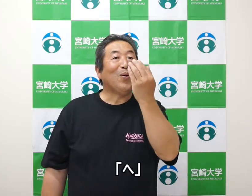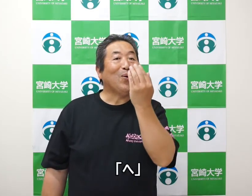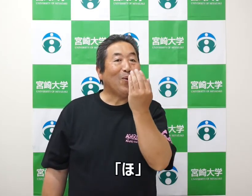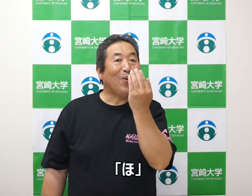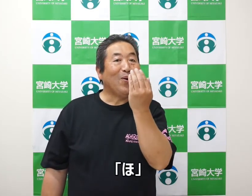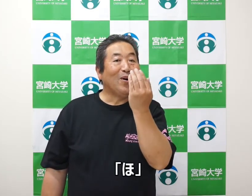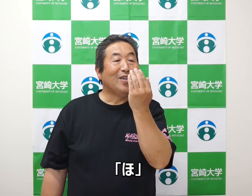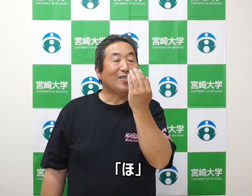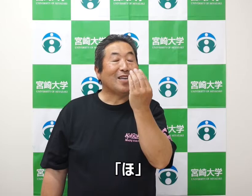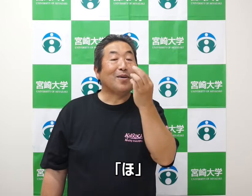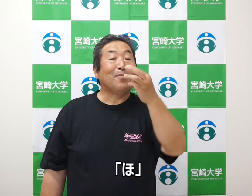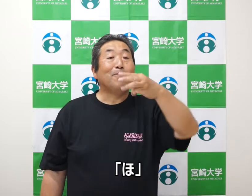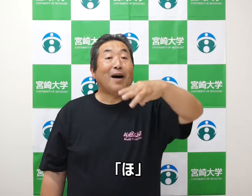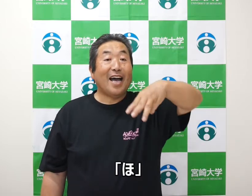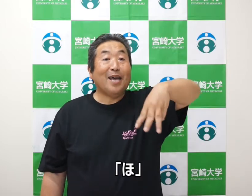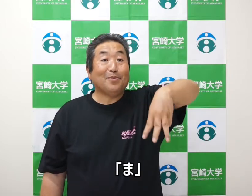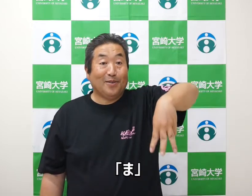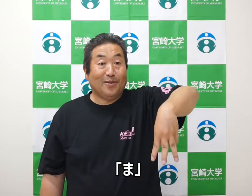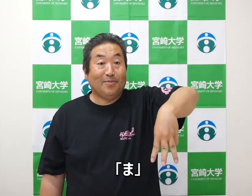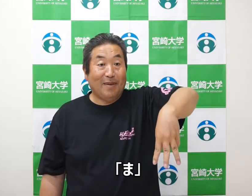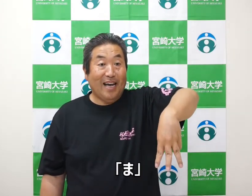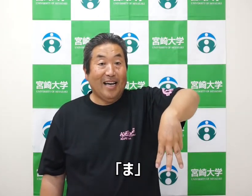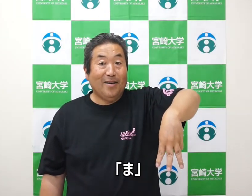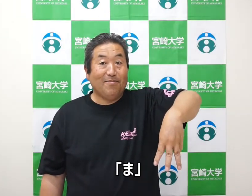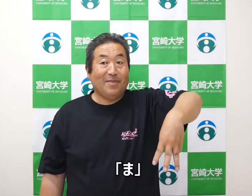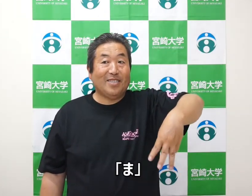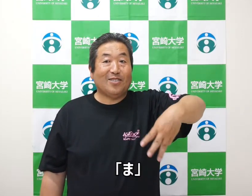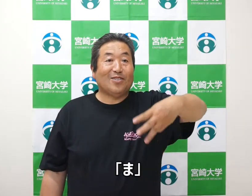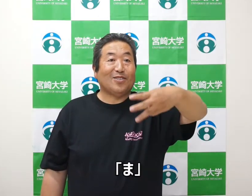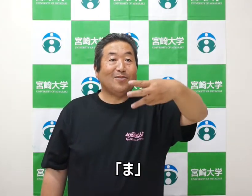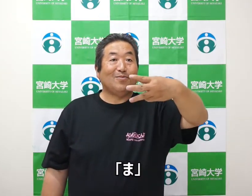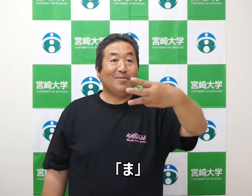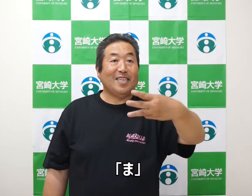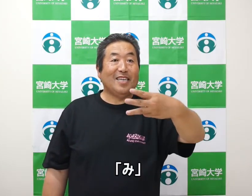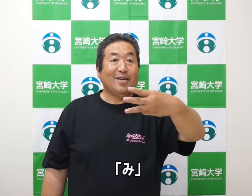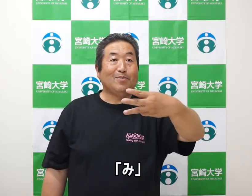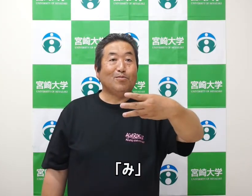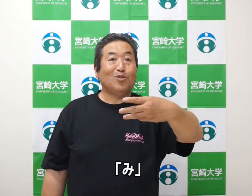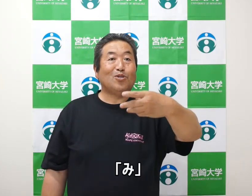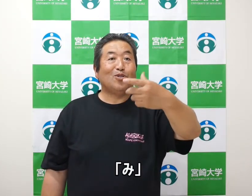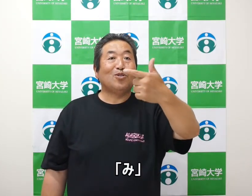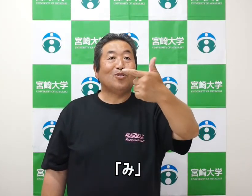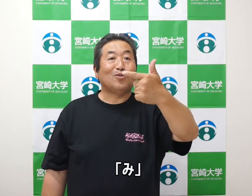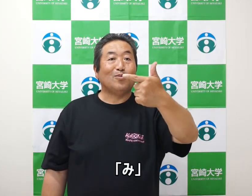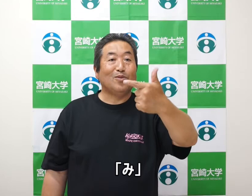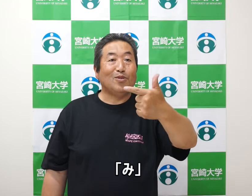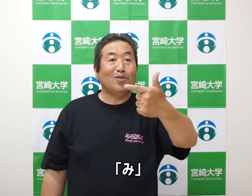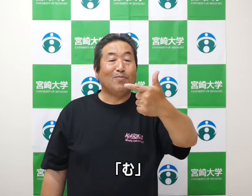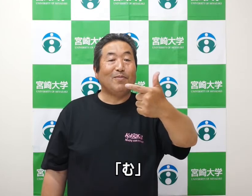ほ。次、まえむ。ま。みつ。み。むつむ。目の